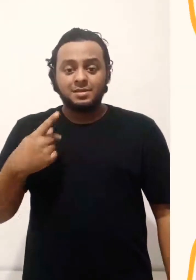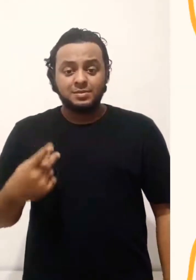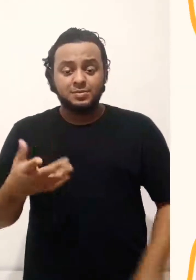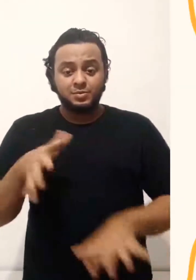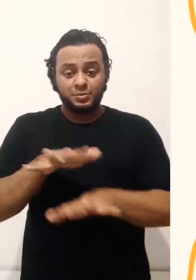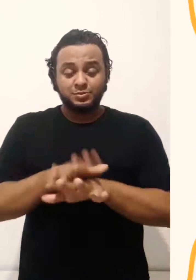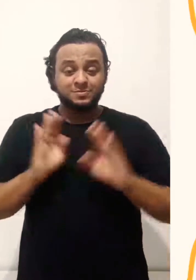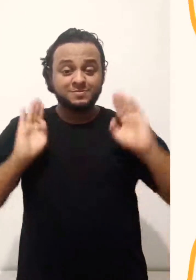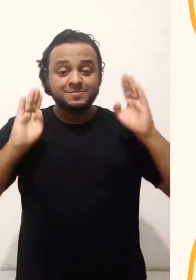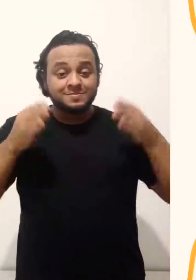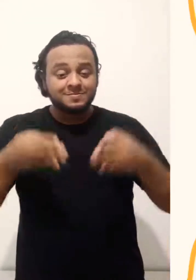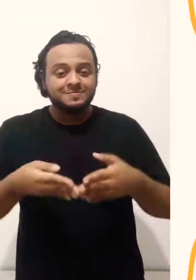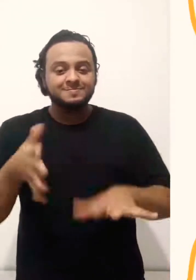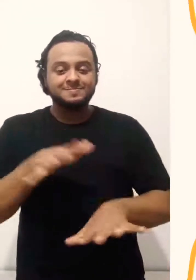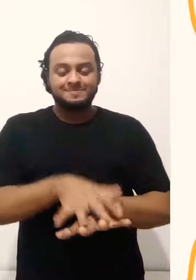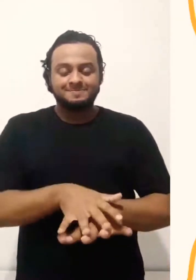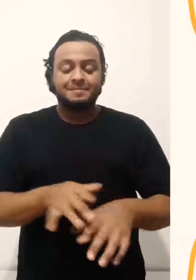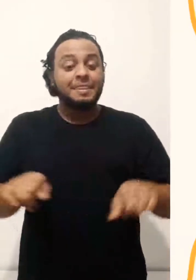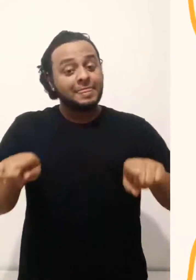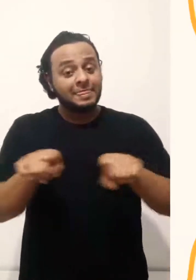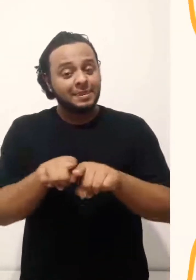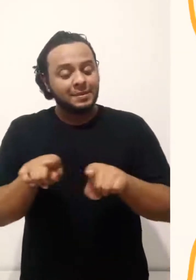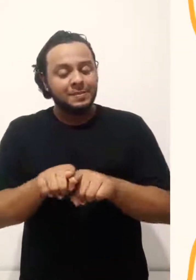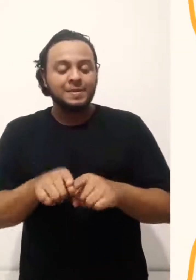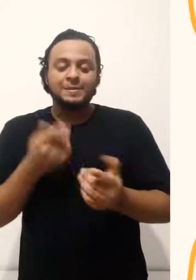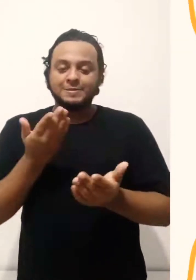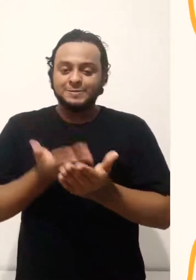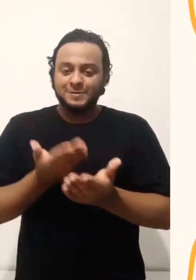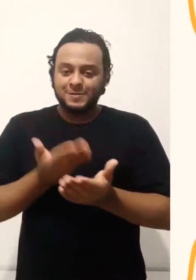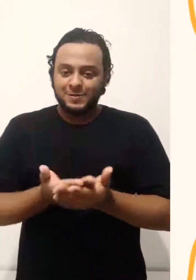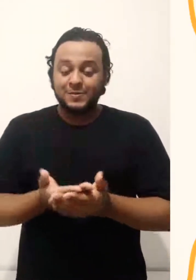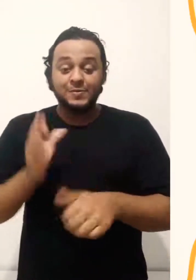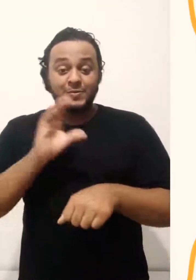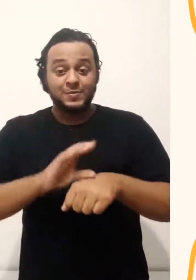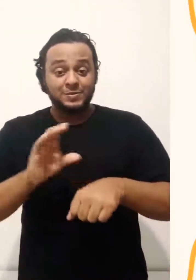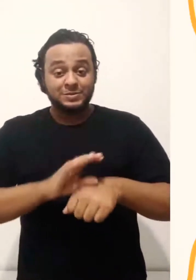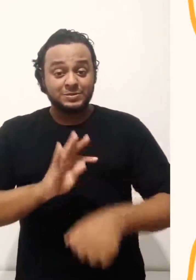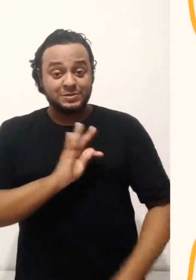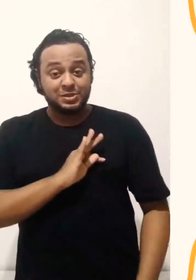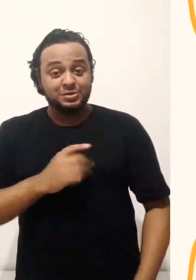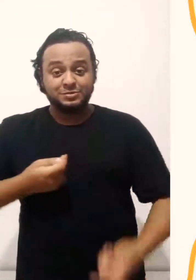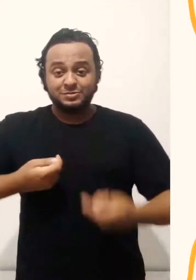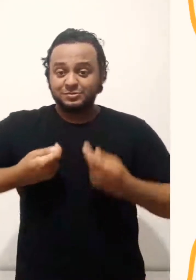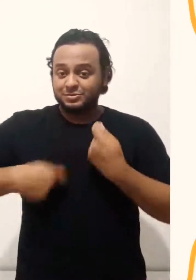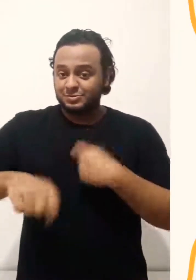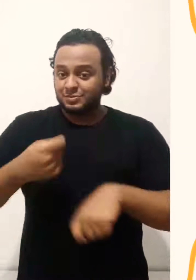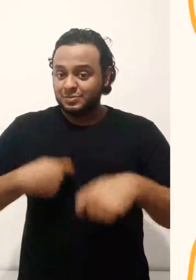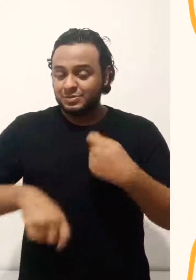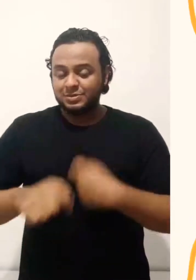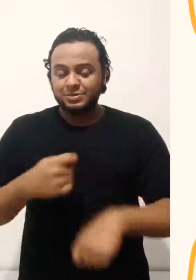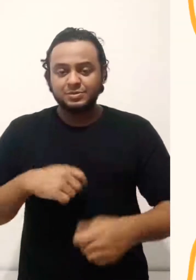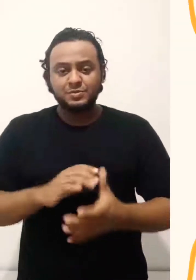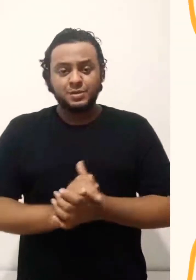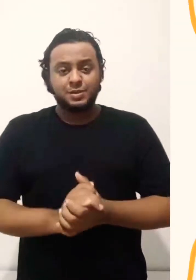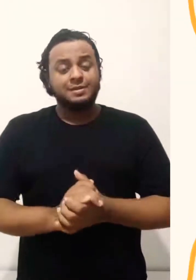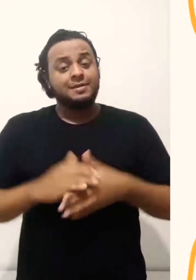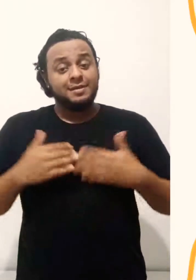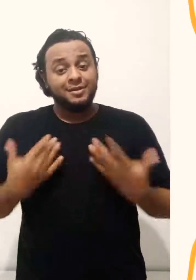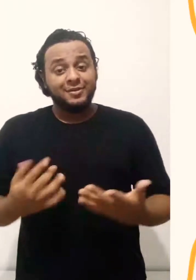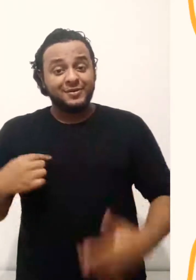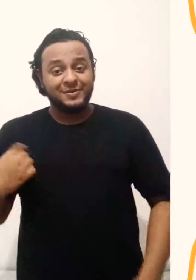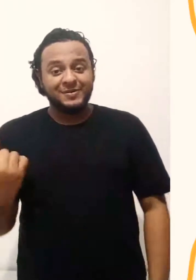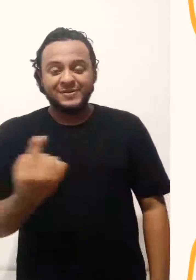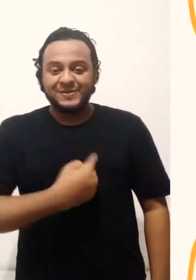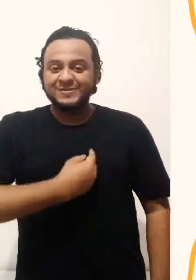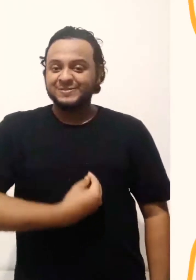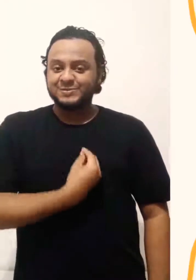NEDESP, através do projeto Inclusão é Foco. E também essa aula vai para o curso de Técnicos